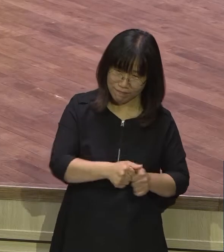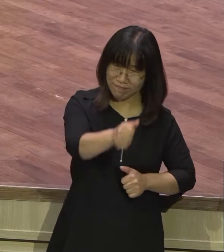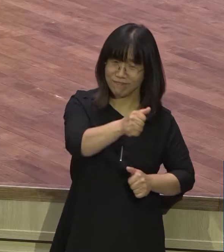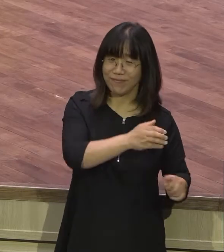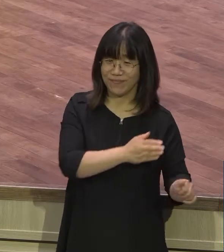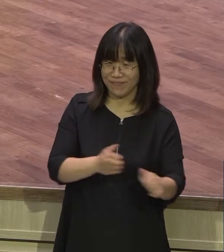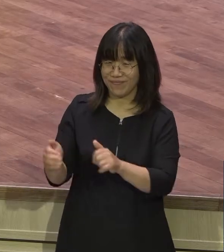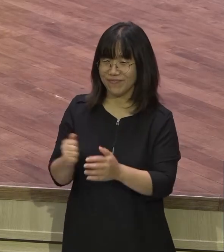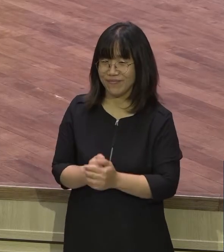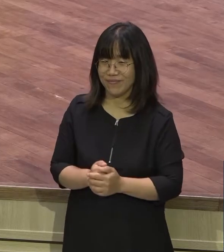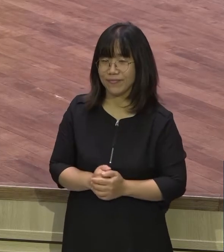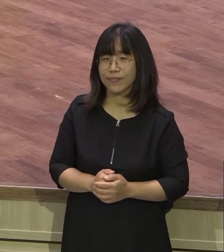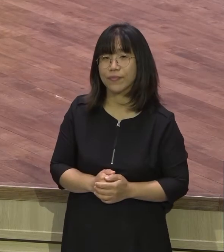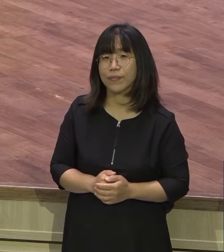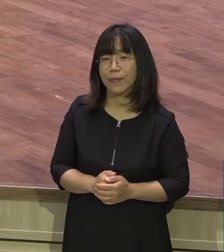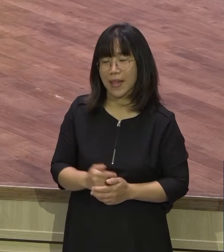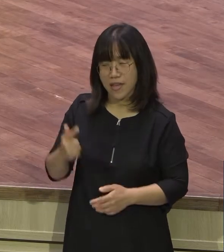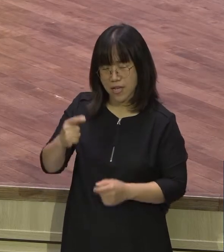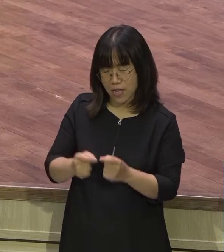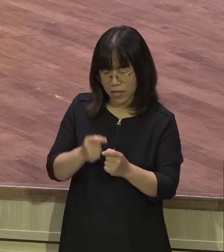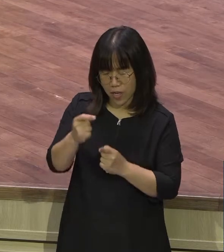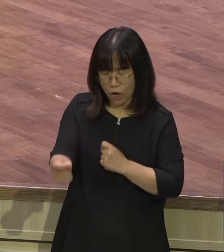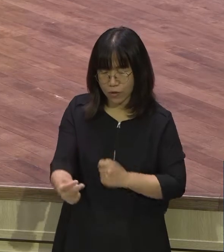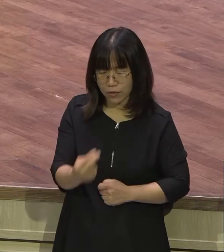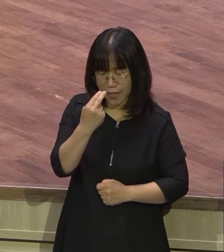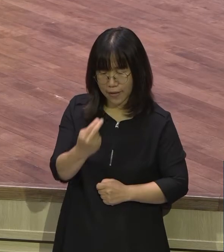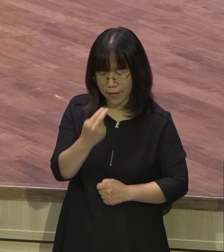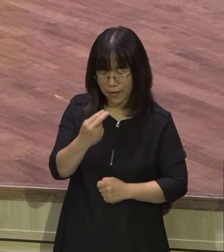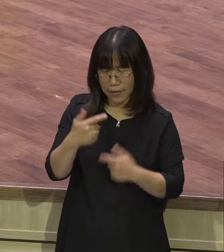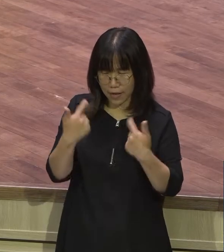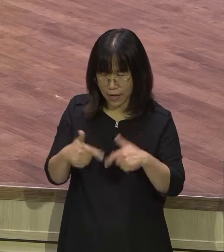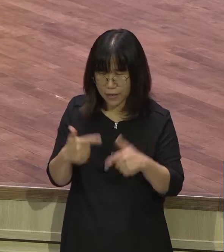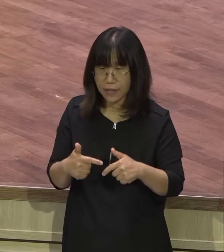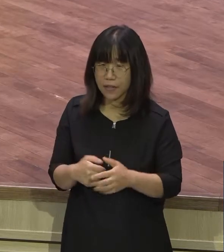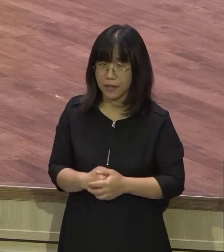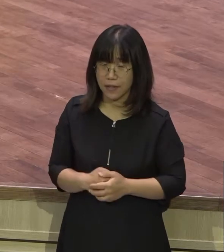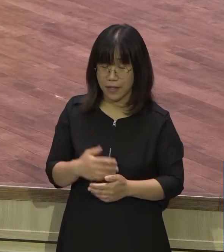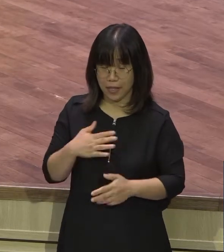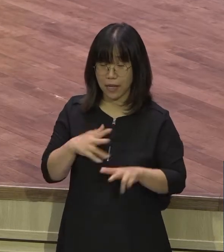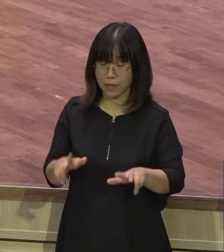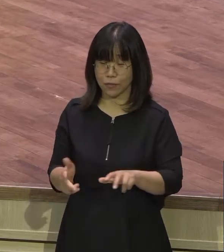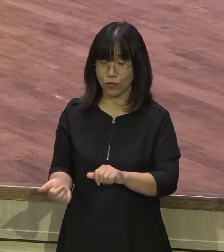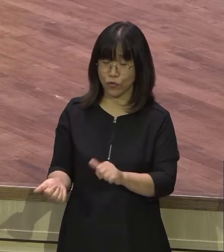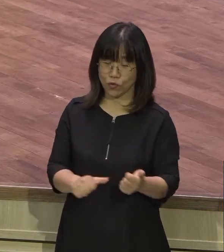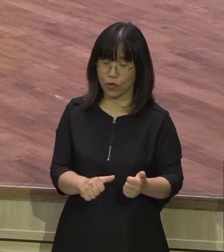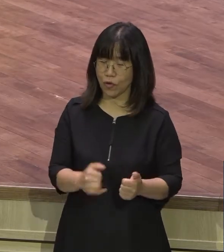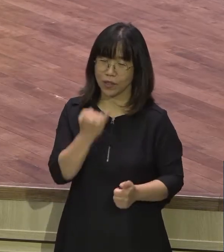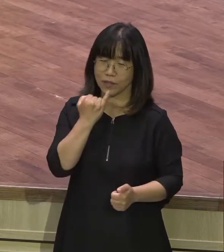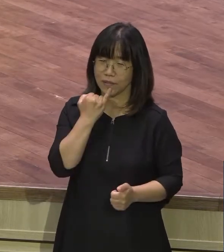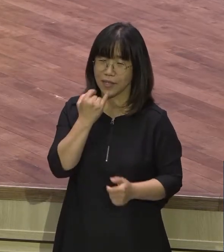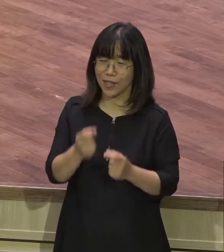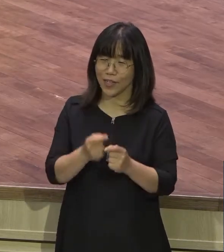그걸로 돌아가면 돼요 영생 영원한 생명 내가 뭐 여기서 죽으면 뭐 영생하는데